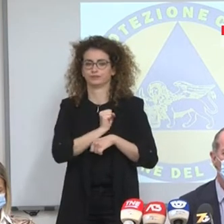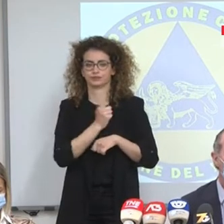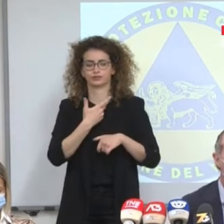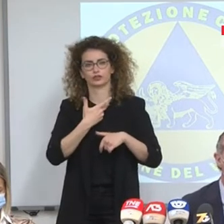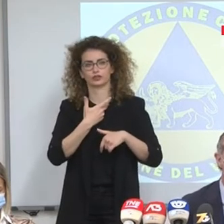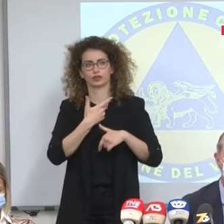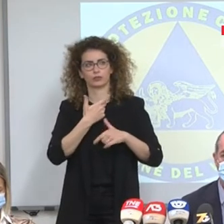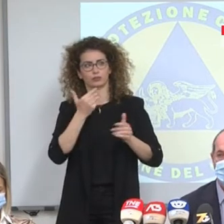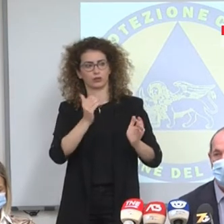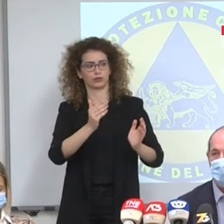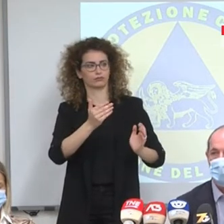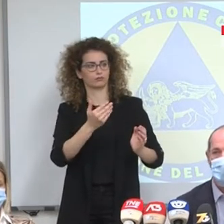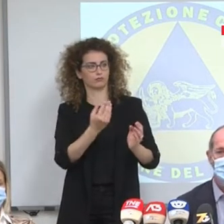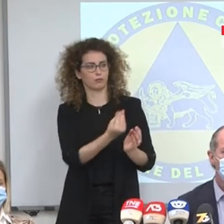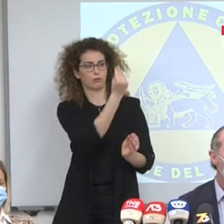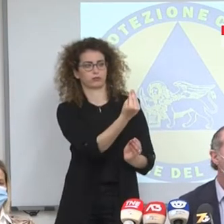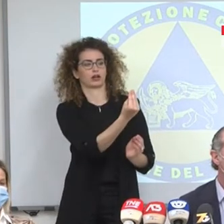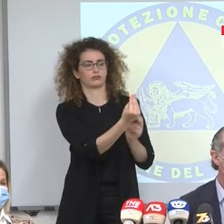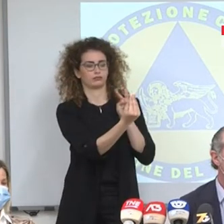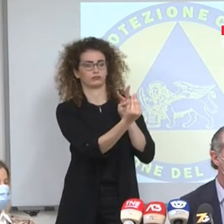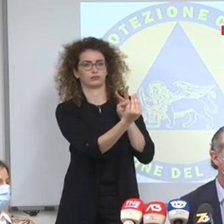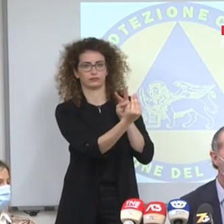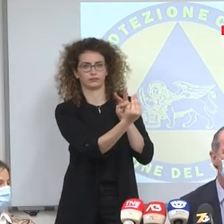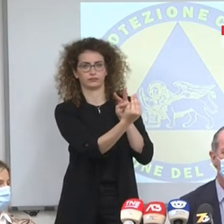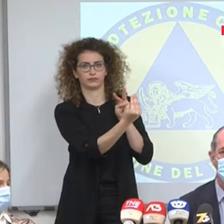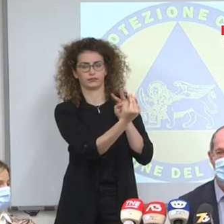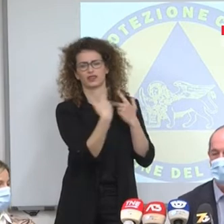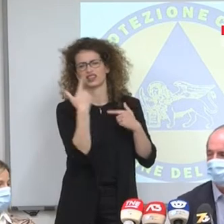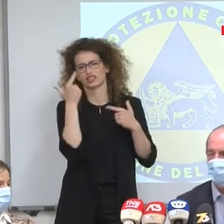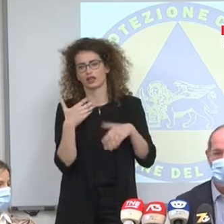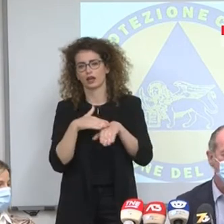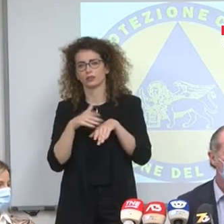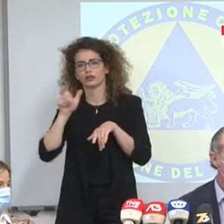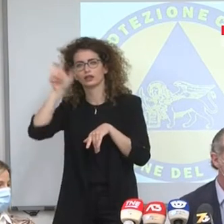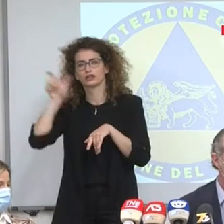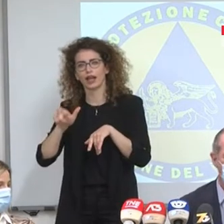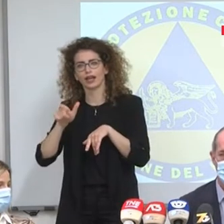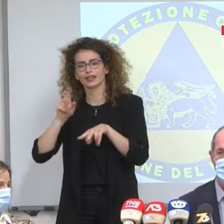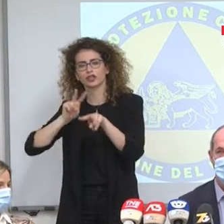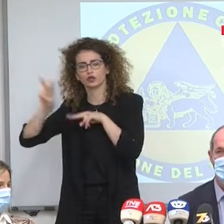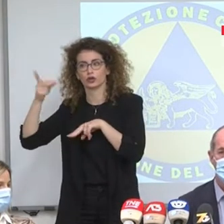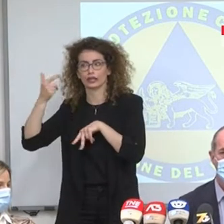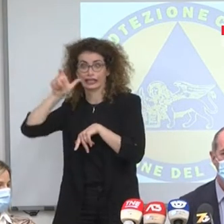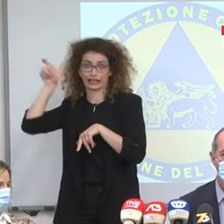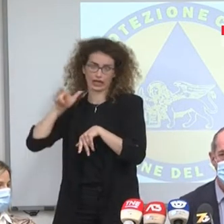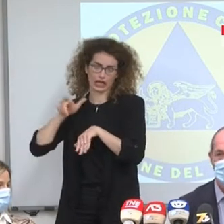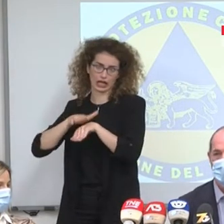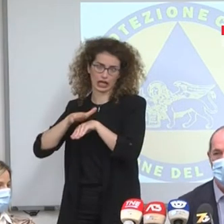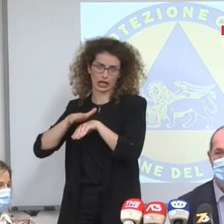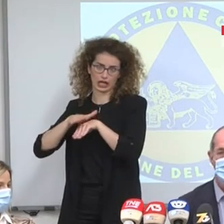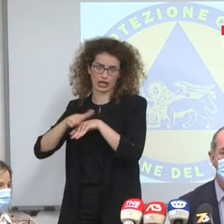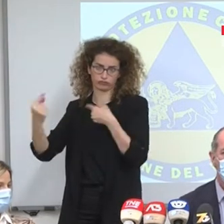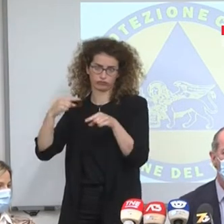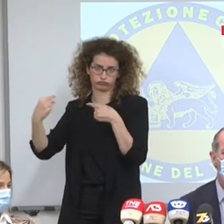totem ideologico, è diventato, come accade spesso nei dibattiti nazionali, soprattutto in questo paese che vive spesso